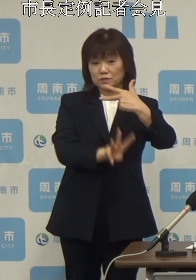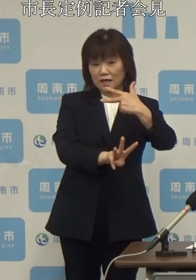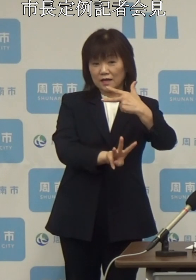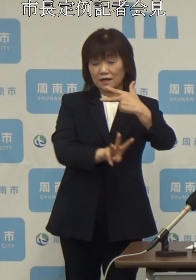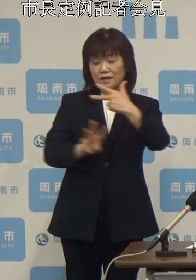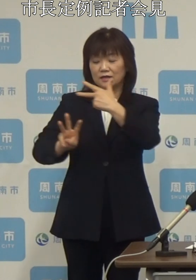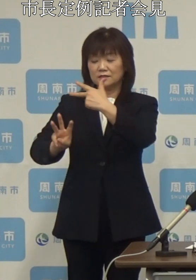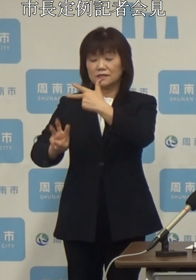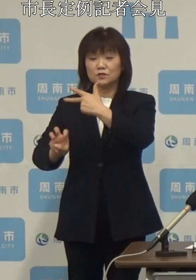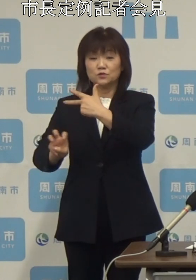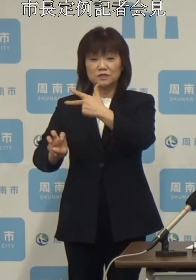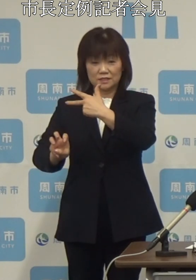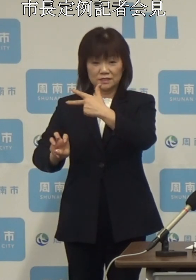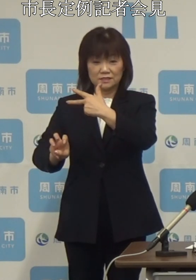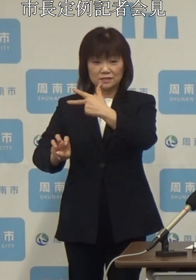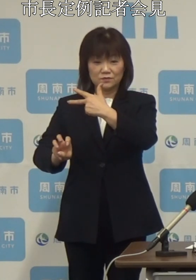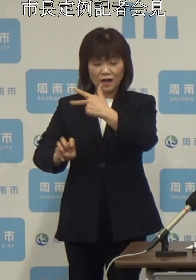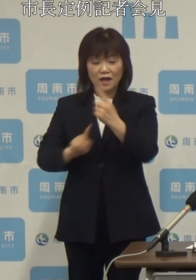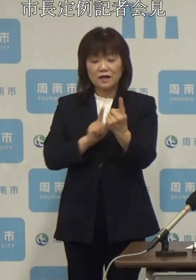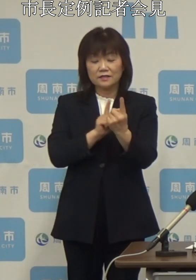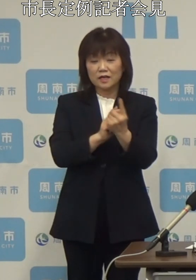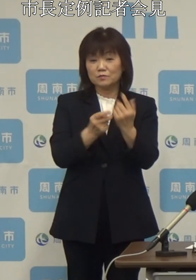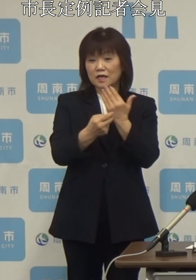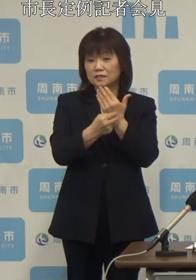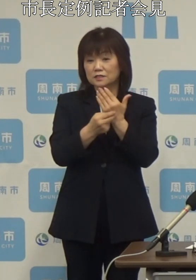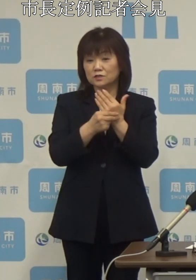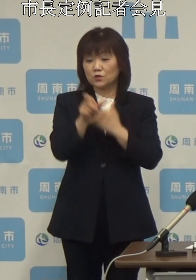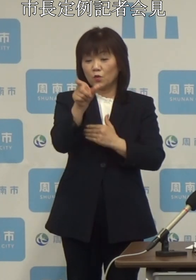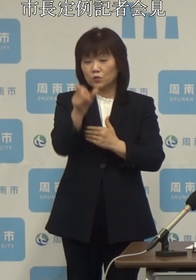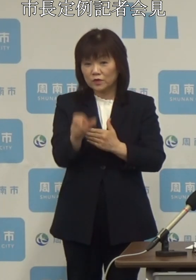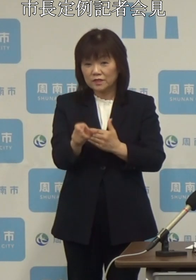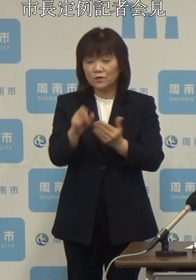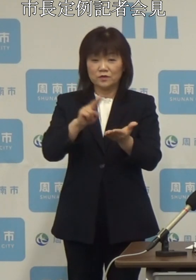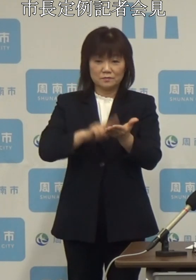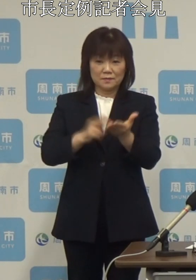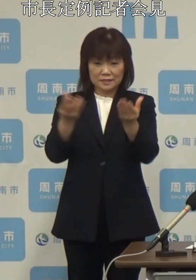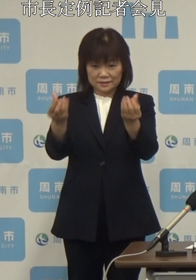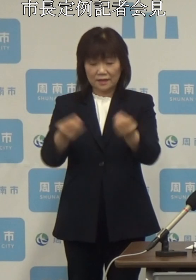と30日は対面診療の日としております。